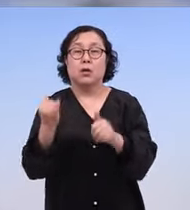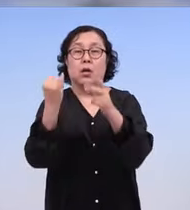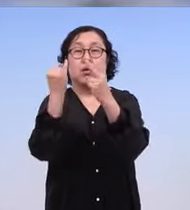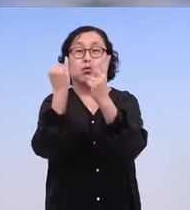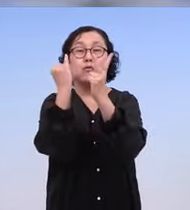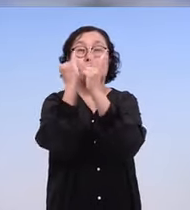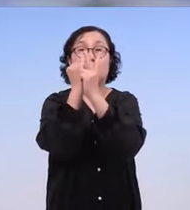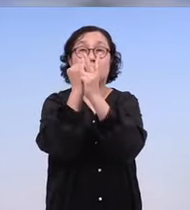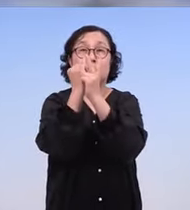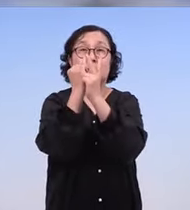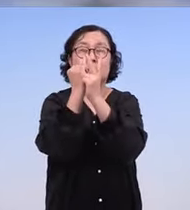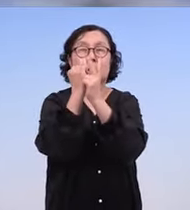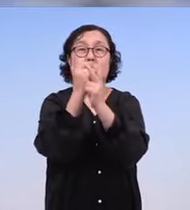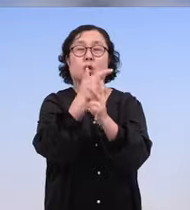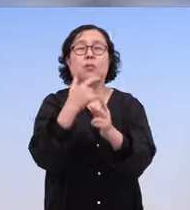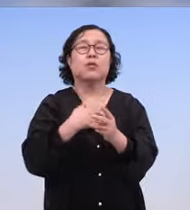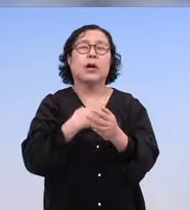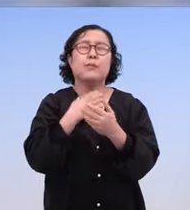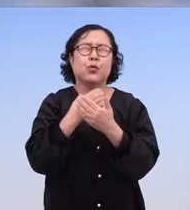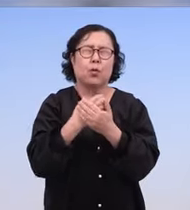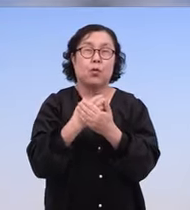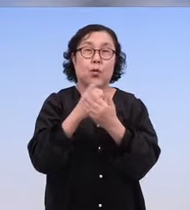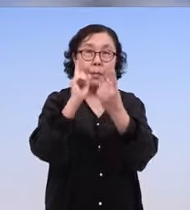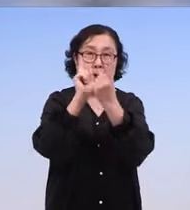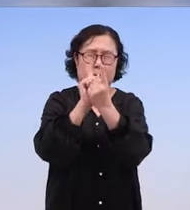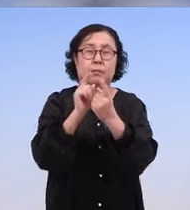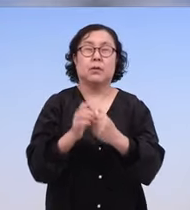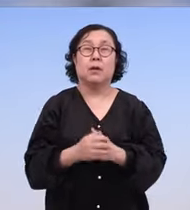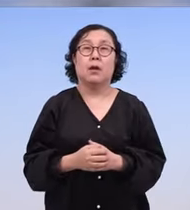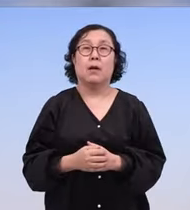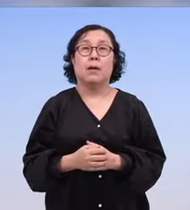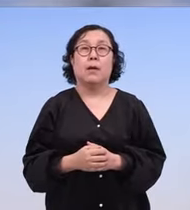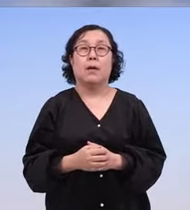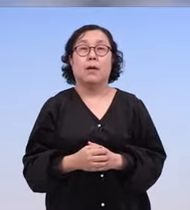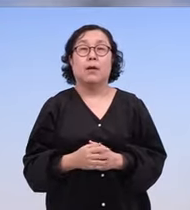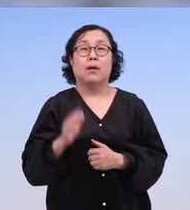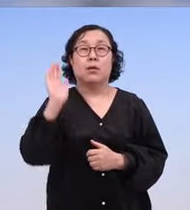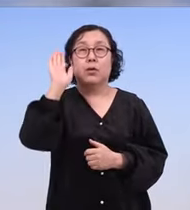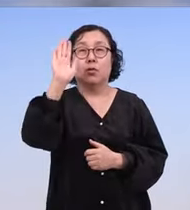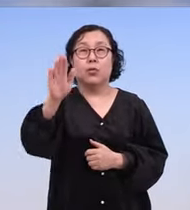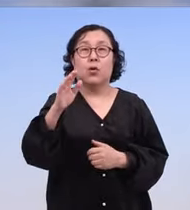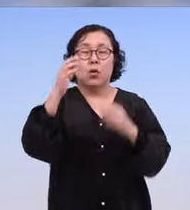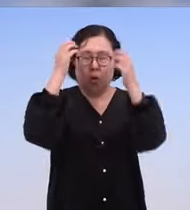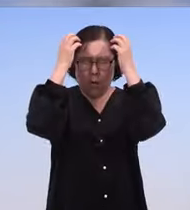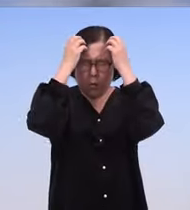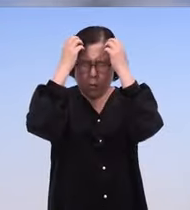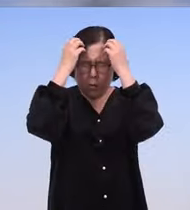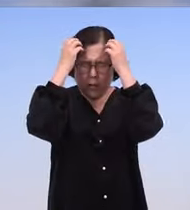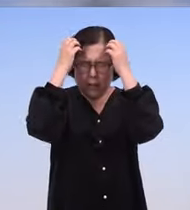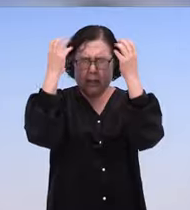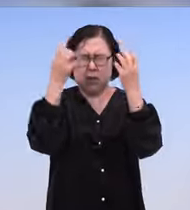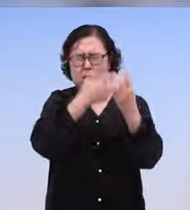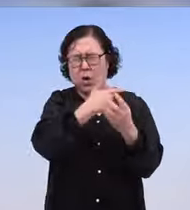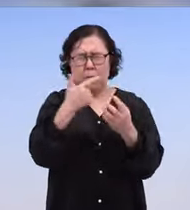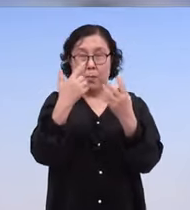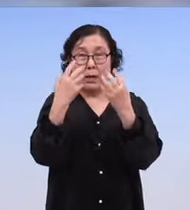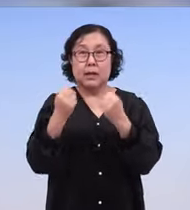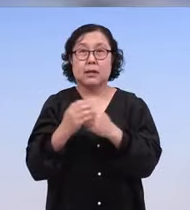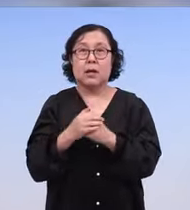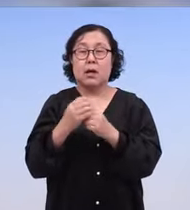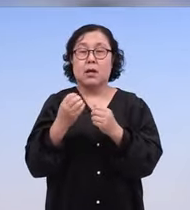제가 그날요 진짜 감동을 받았어요. 진짜. 그 이후로요 고난이 엄청